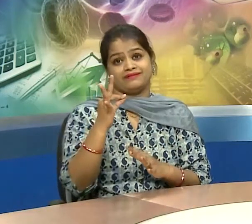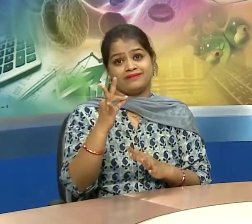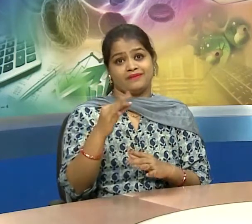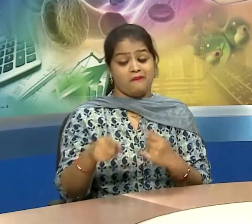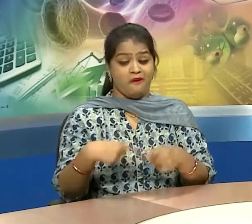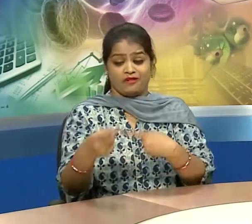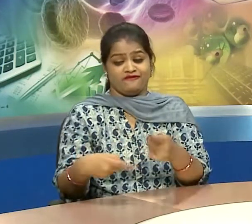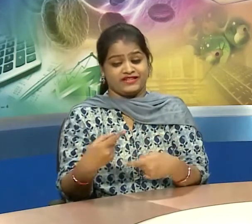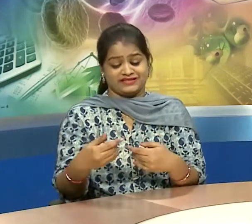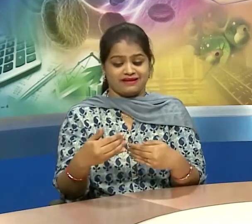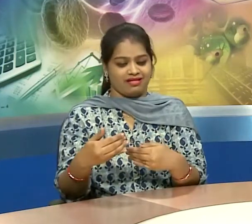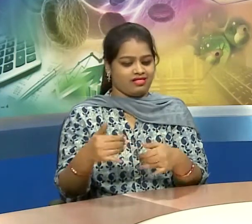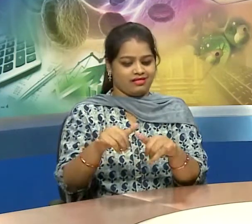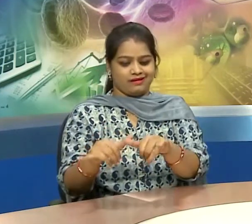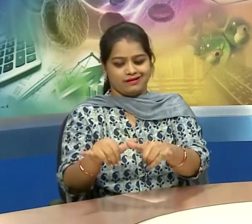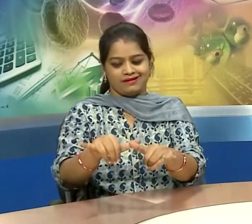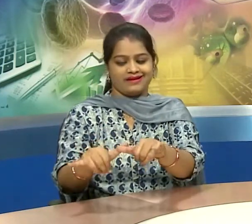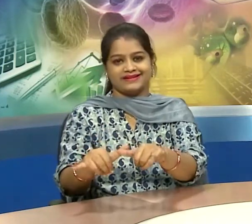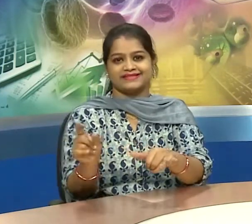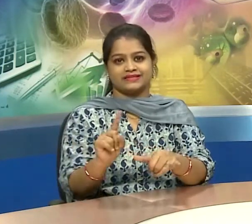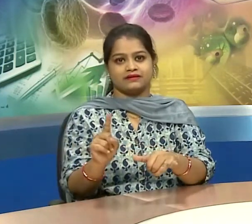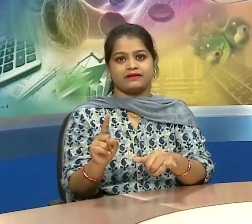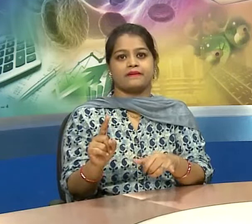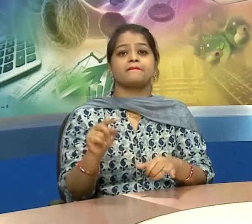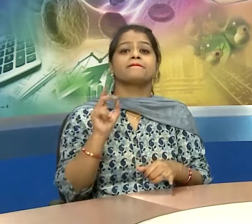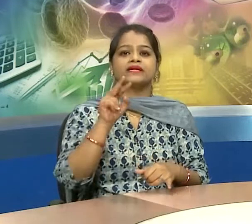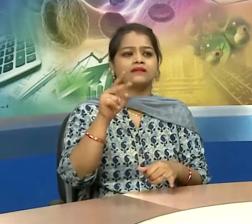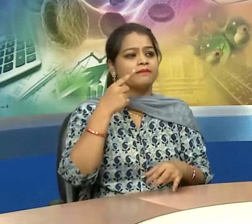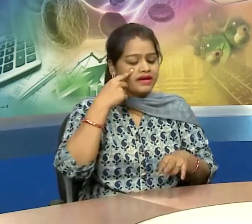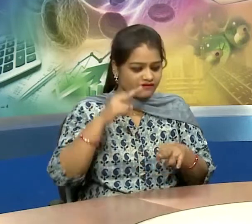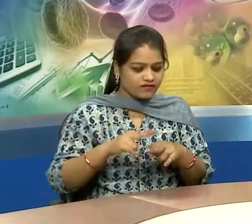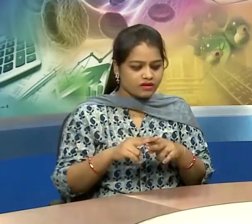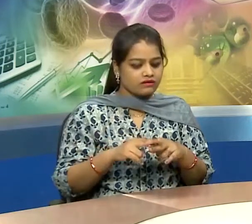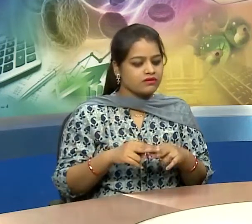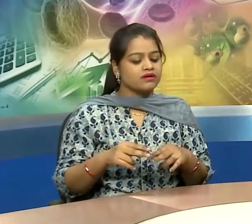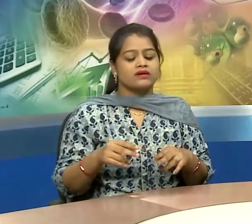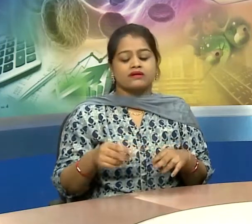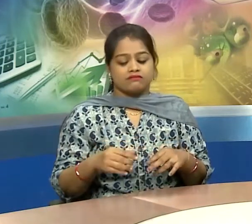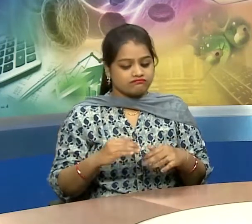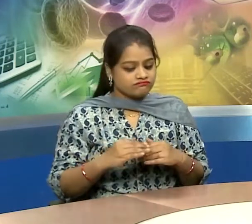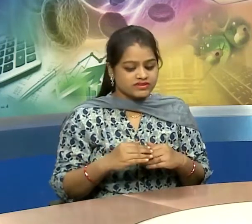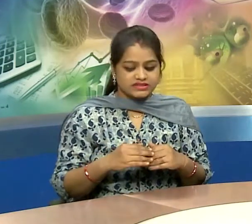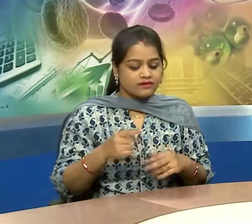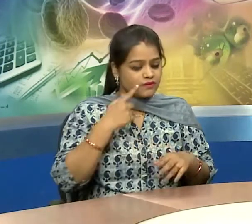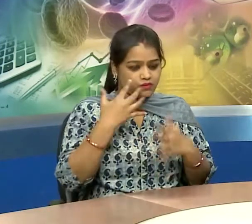अर्थात जहां तक झुक सकते हो झुको, पर इतना भी